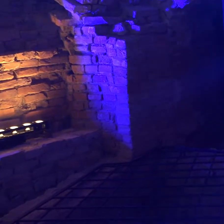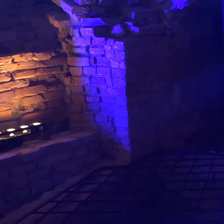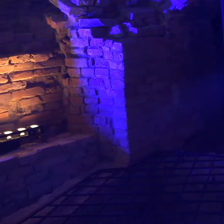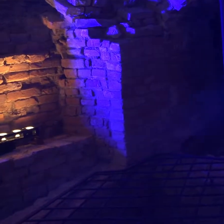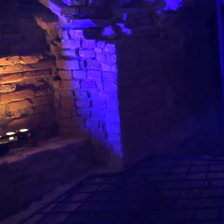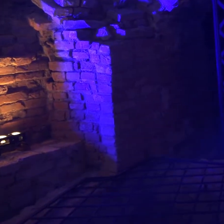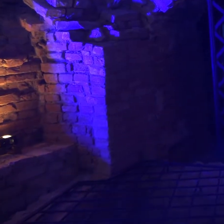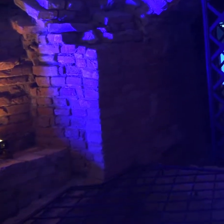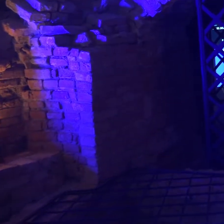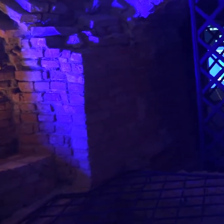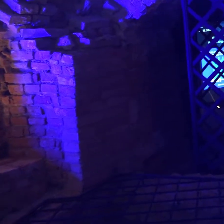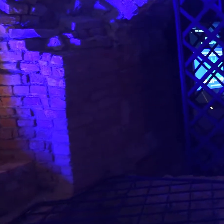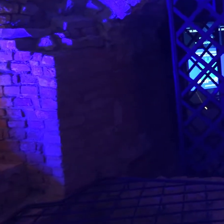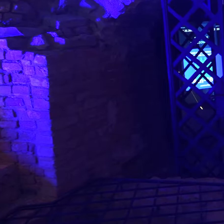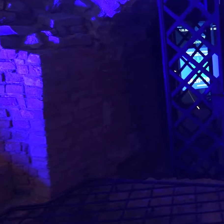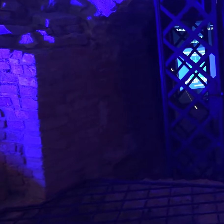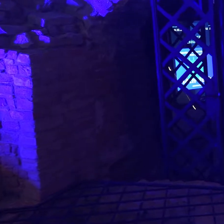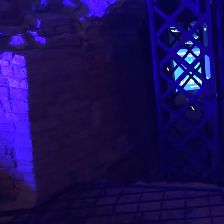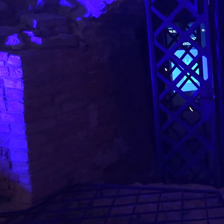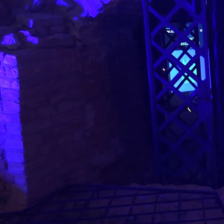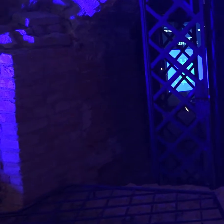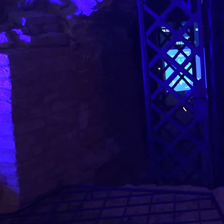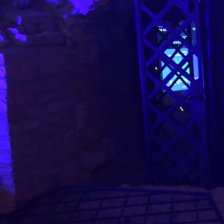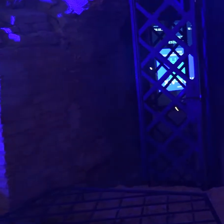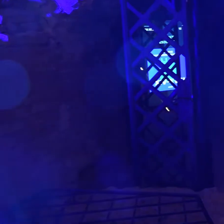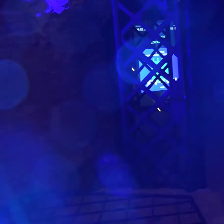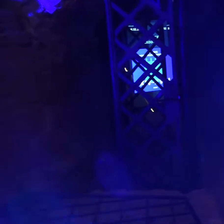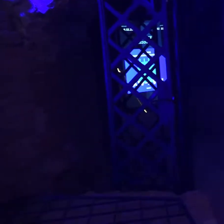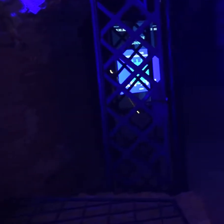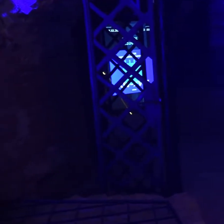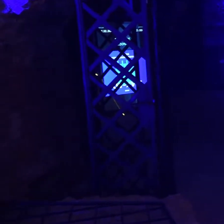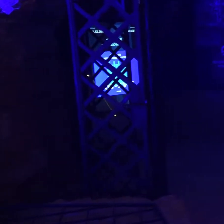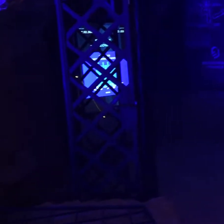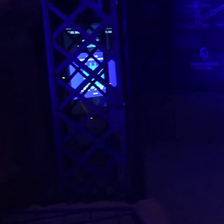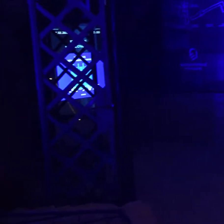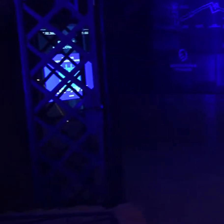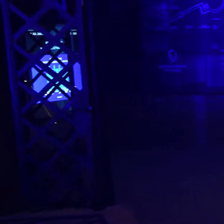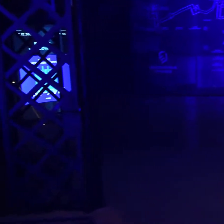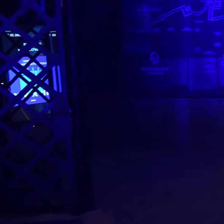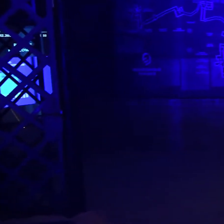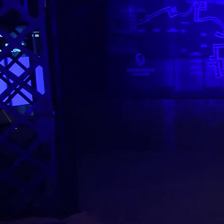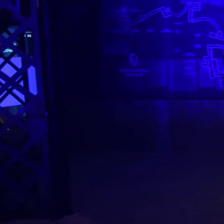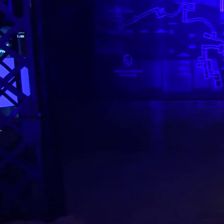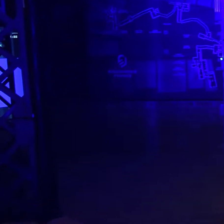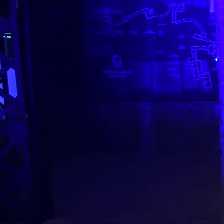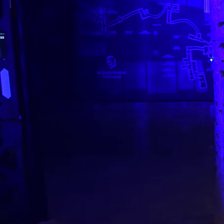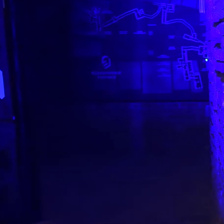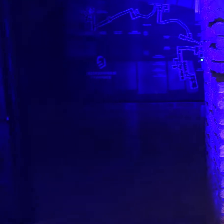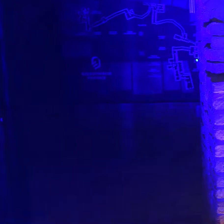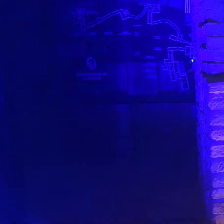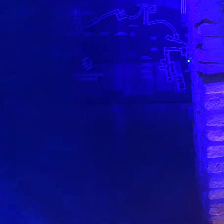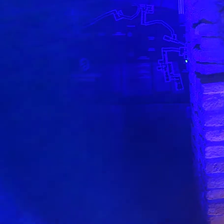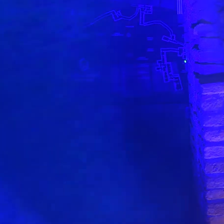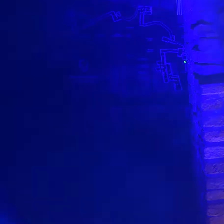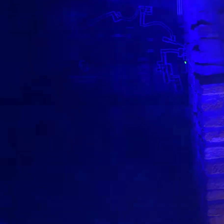tę uroczystość rozpoczynać z Panami Prezydentami, którzy włożyli swój wielki wkład zarówno w rozwój miasta Rzeszowa,